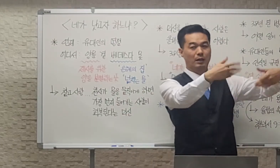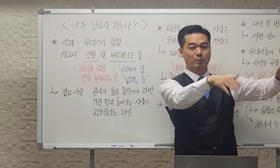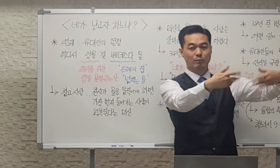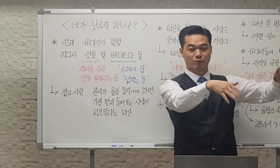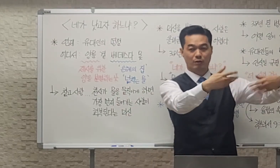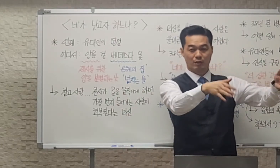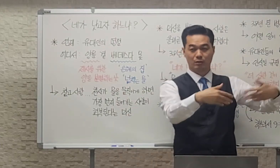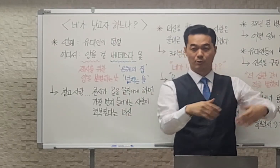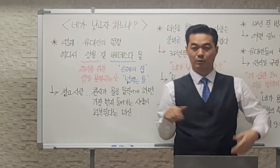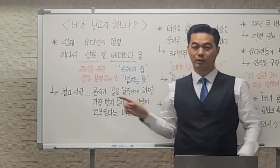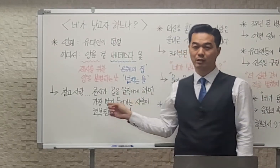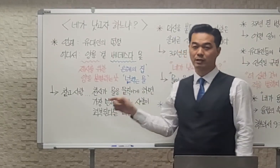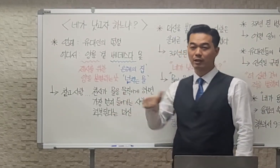바람이 불거나 그러면 이게 이제